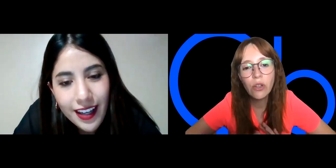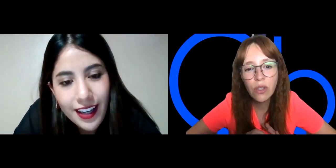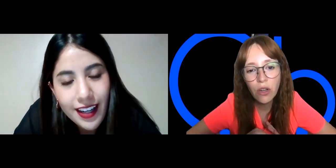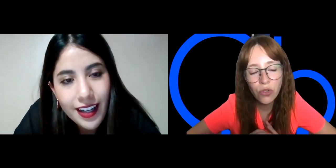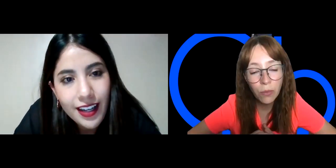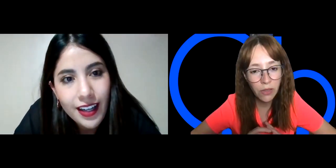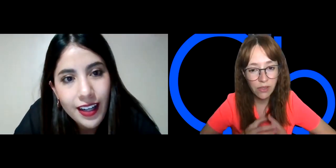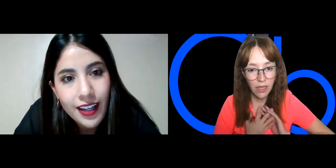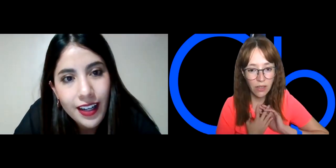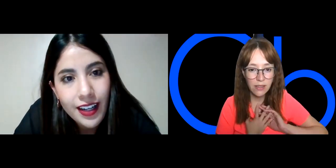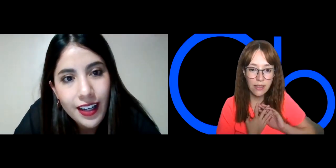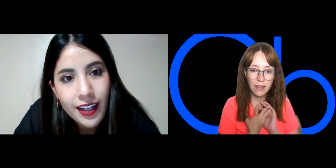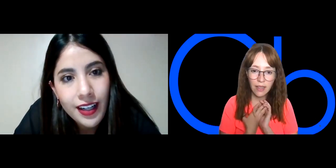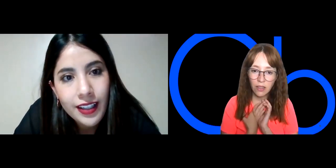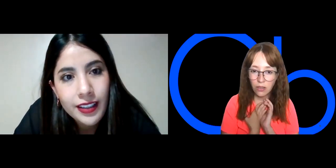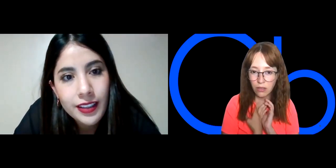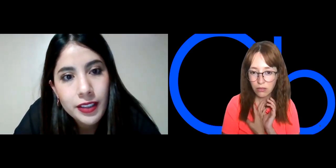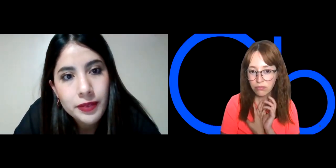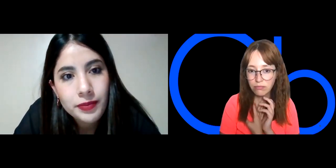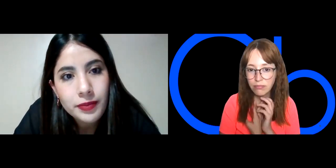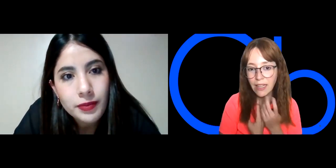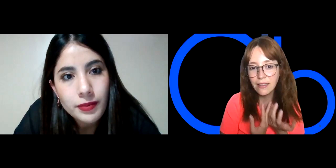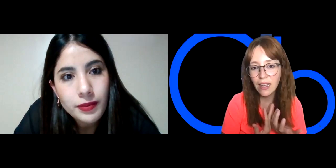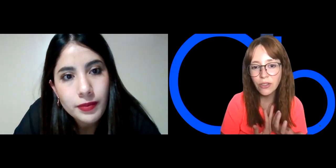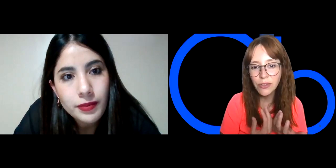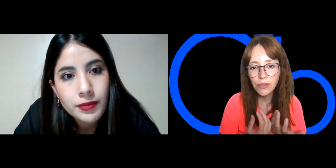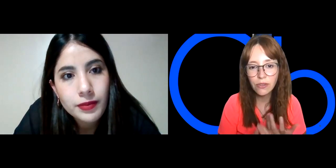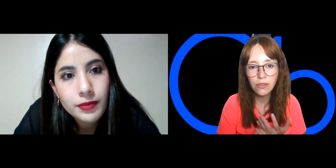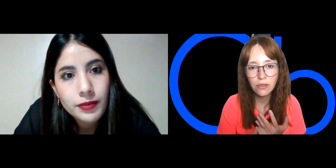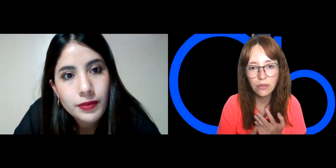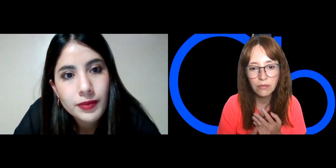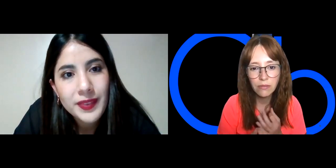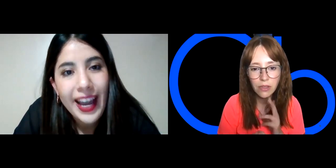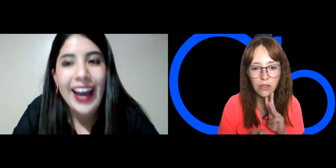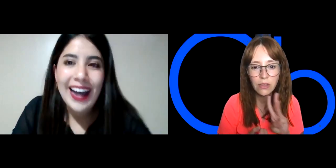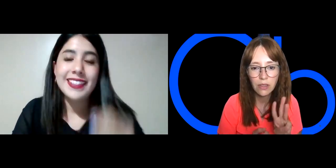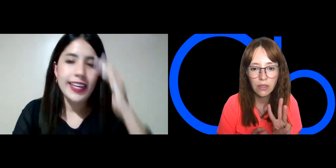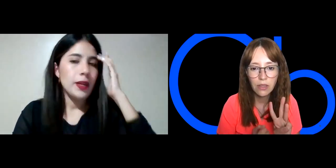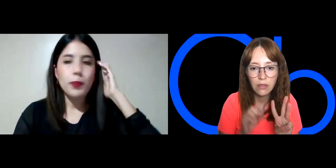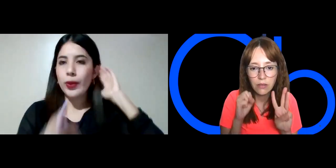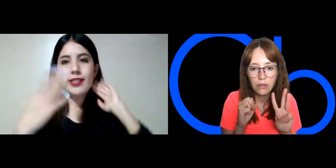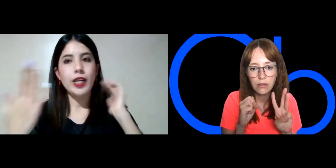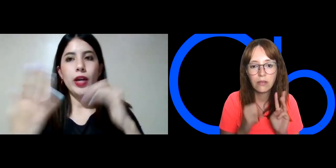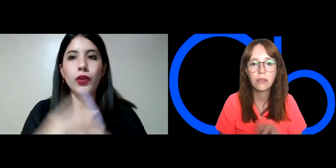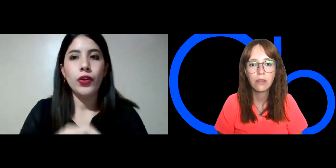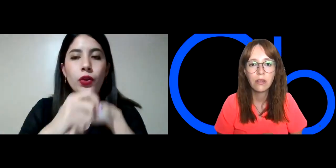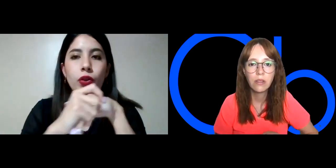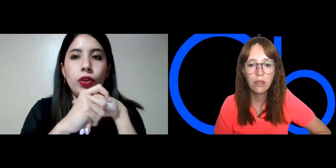Los números, si quiero decir que tengo 30 años. Sí, puede ser